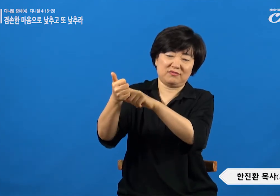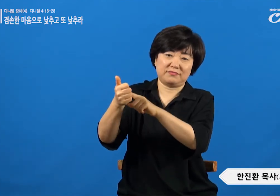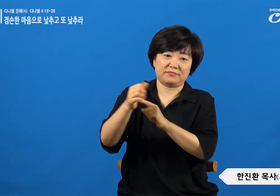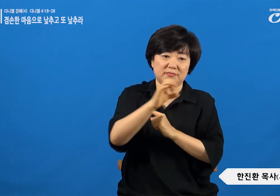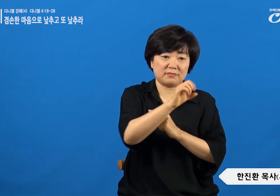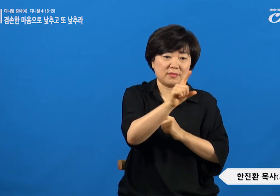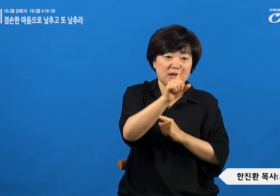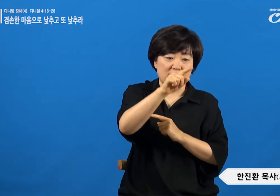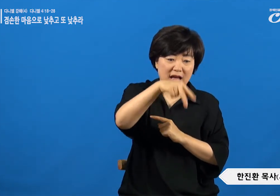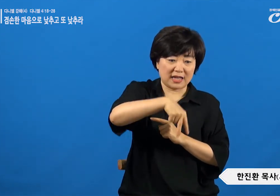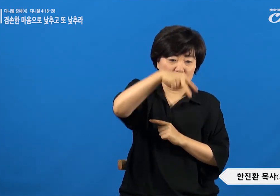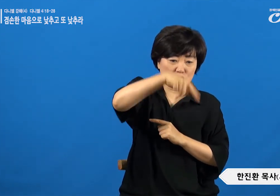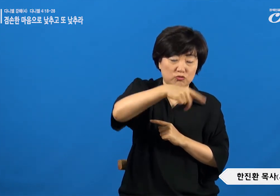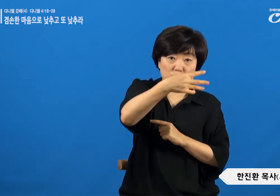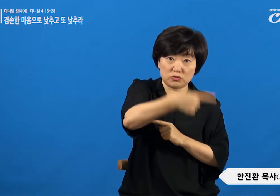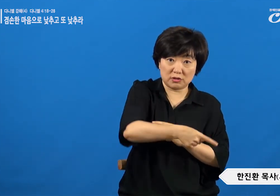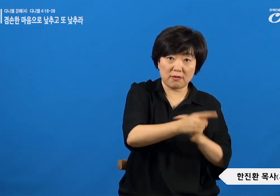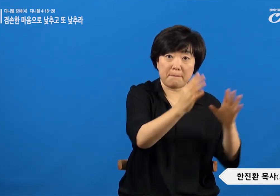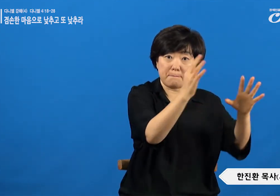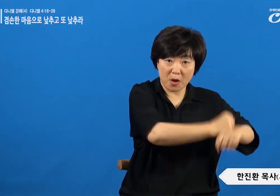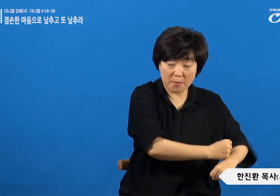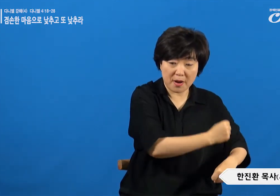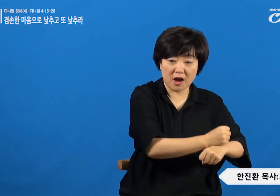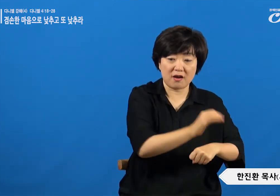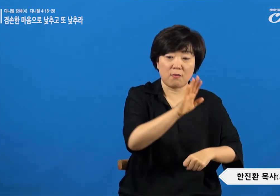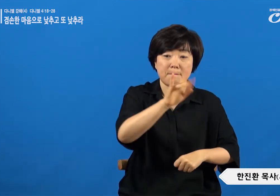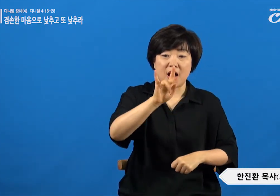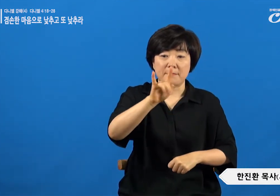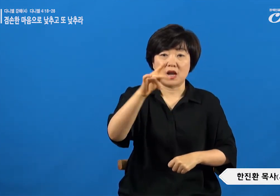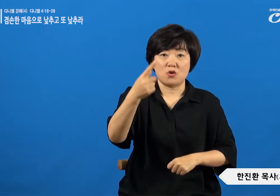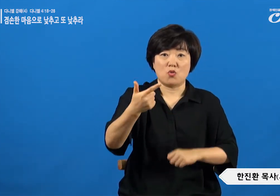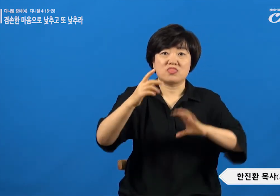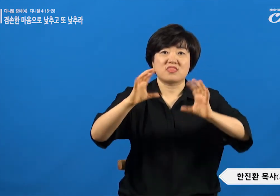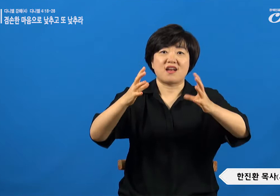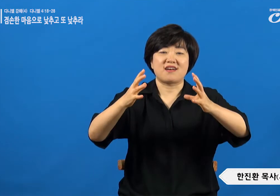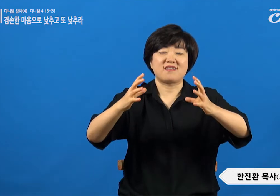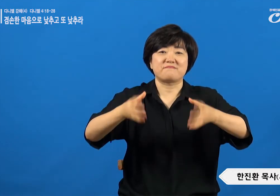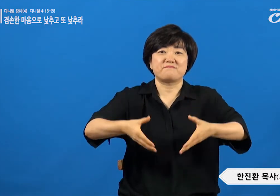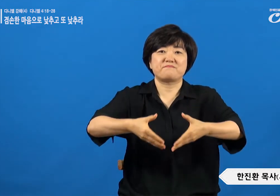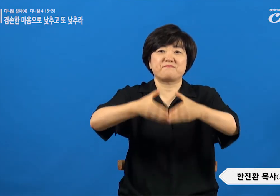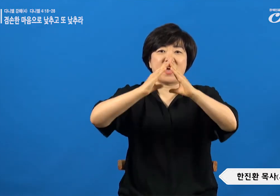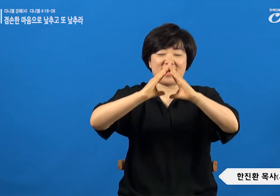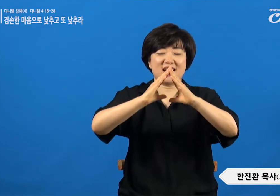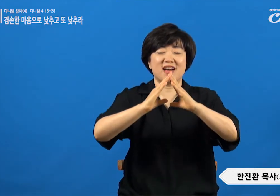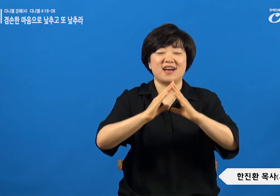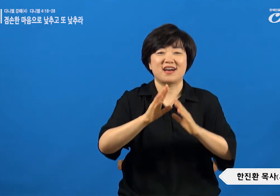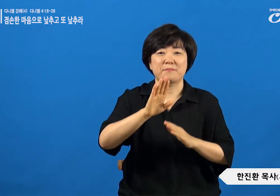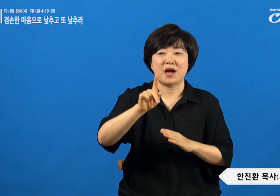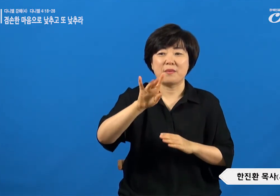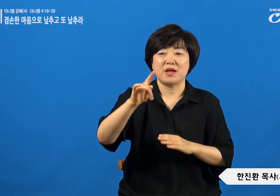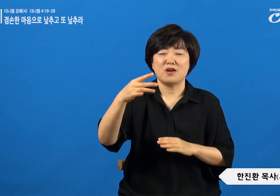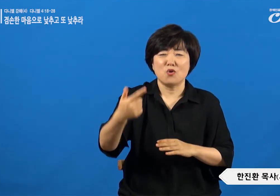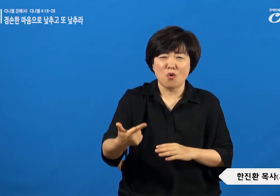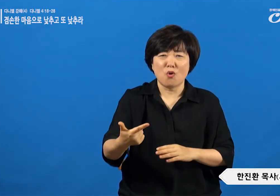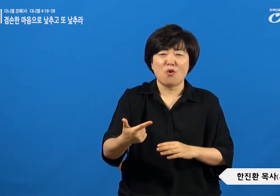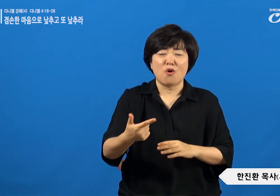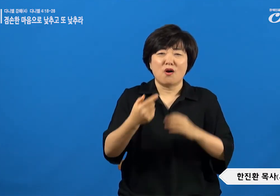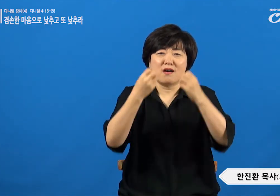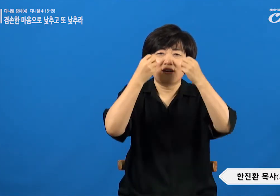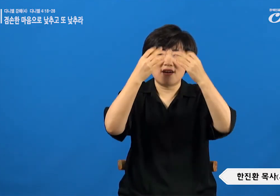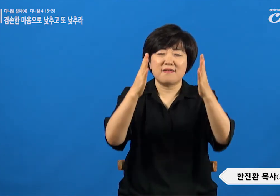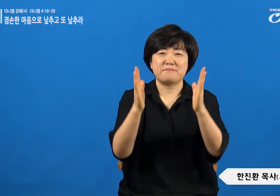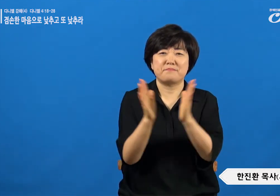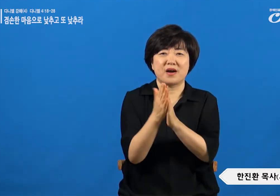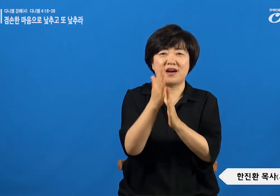느부갓네살은 아수르를 멸망을 시키고 바벨론이라는 대제국을 건설했습니다. 신바빌로니아 문명이라고 하는